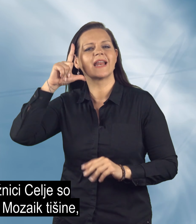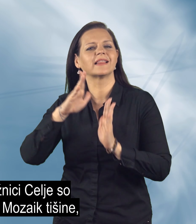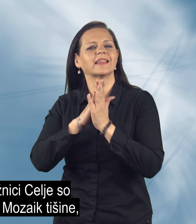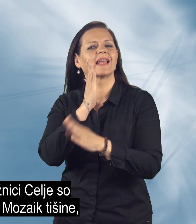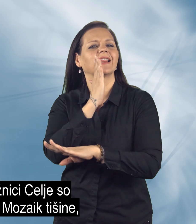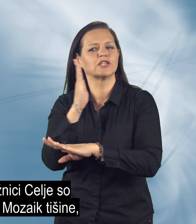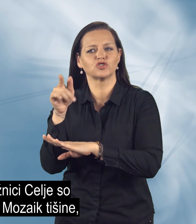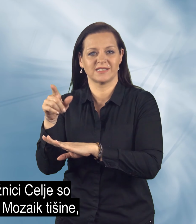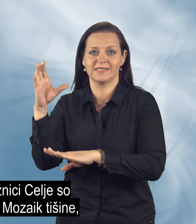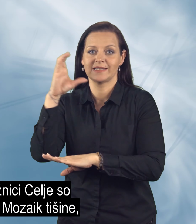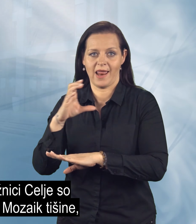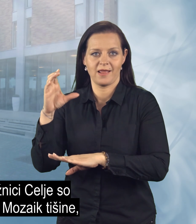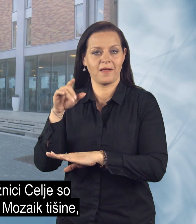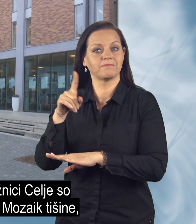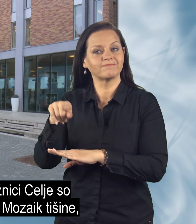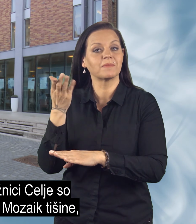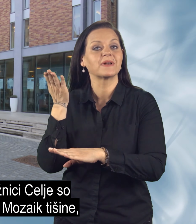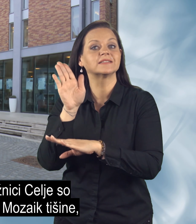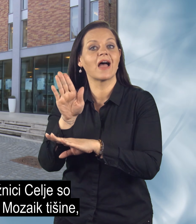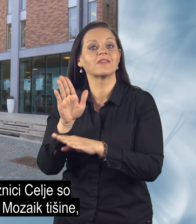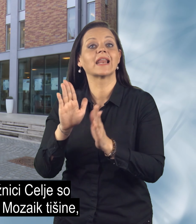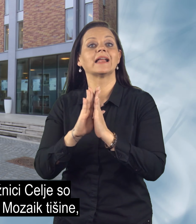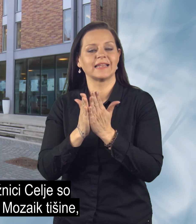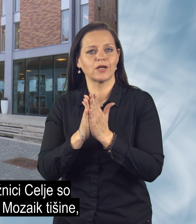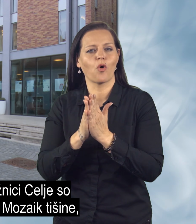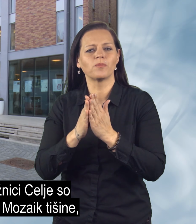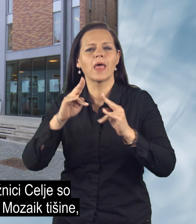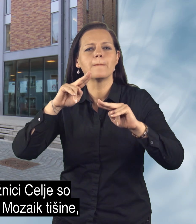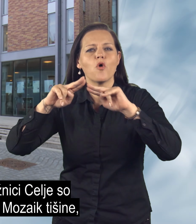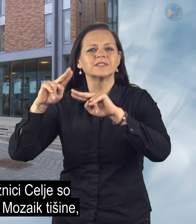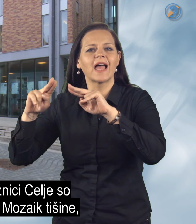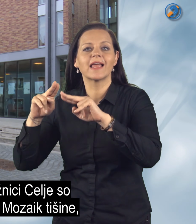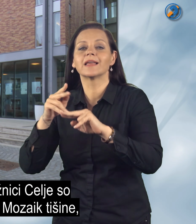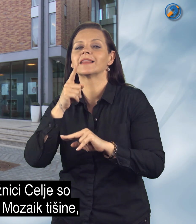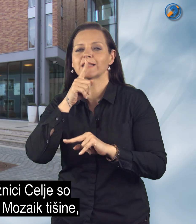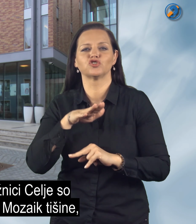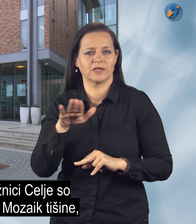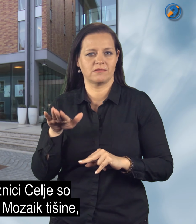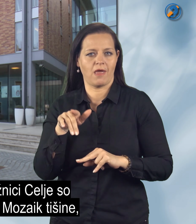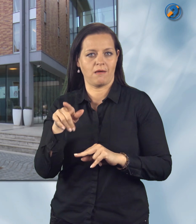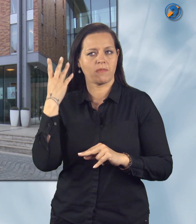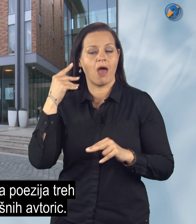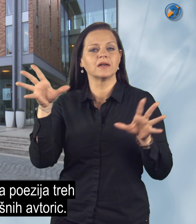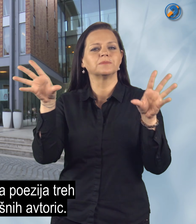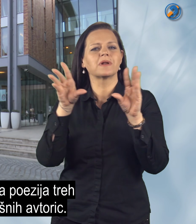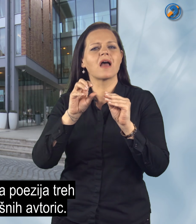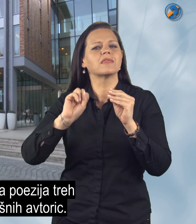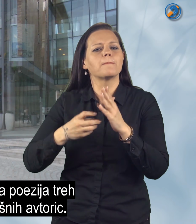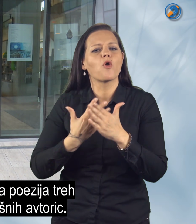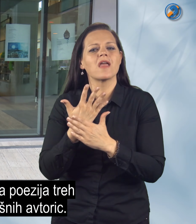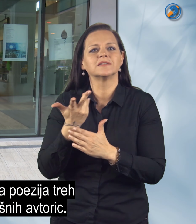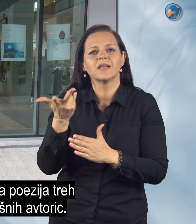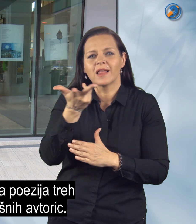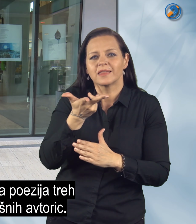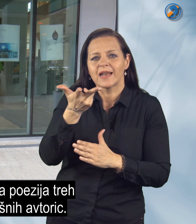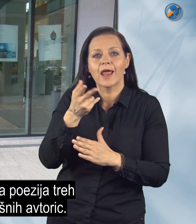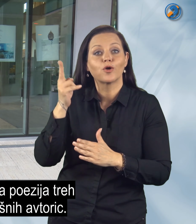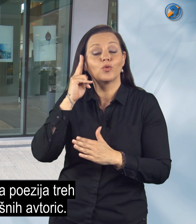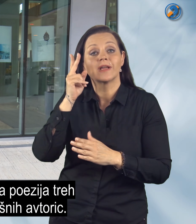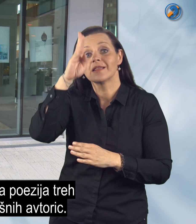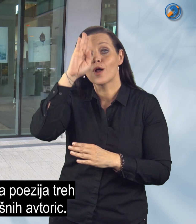V Osrednji knjižnici Celje so predstavili knjigo Mozaik tišine, v kateri je zbrana poezija 3 gluhih